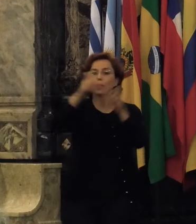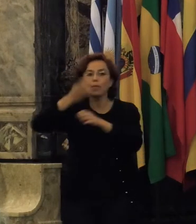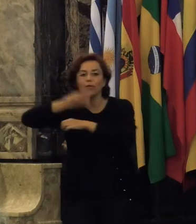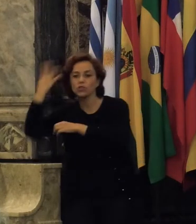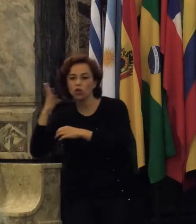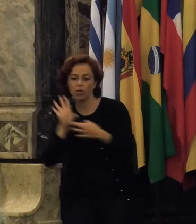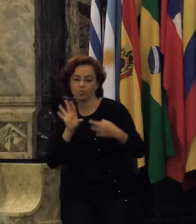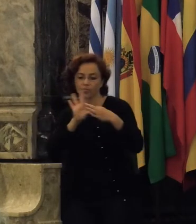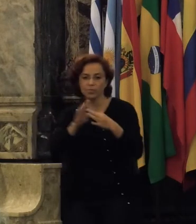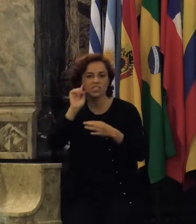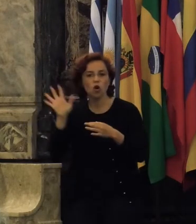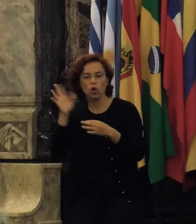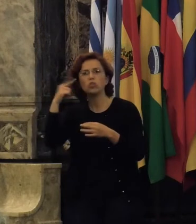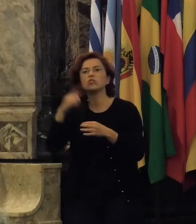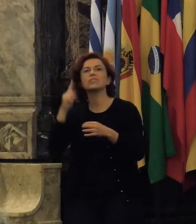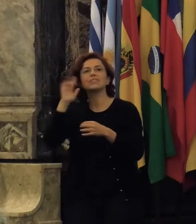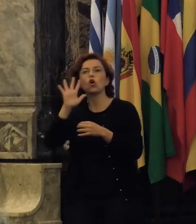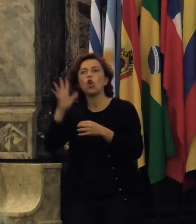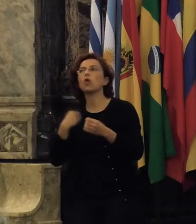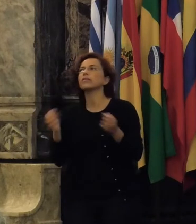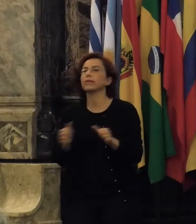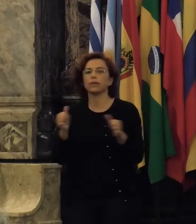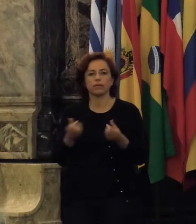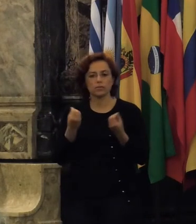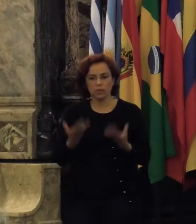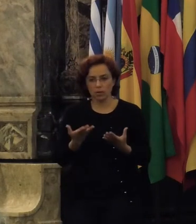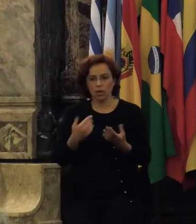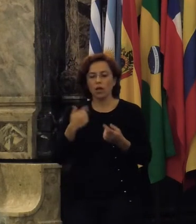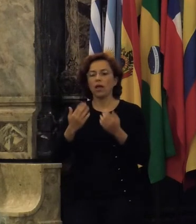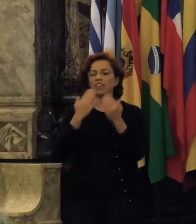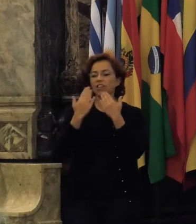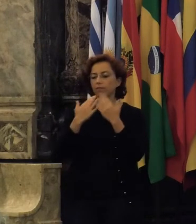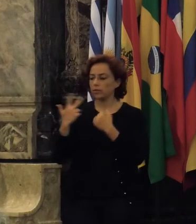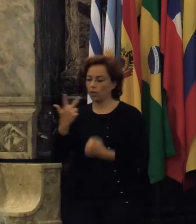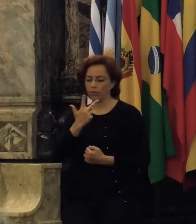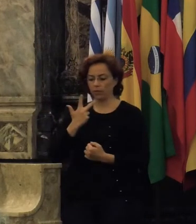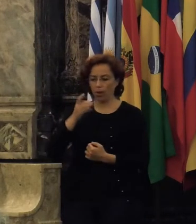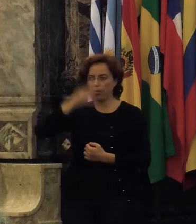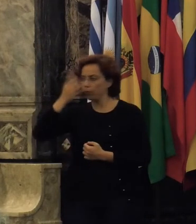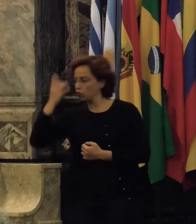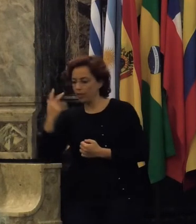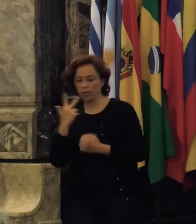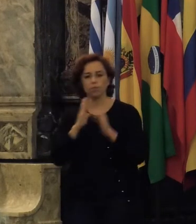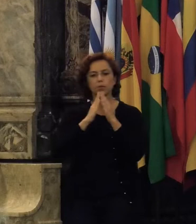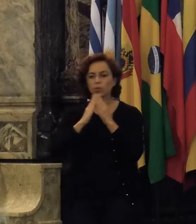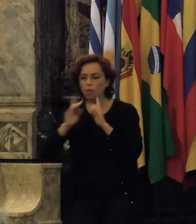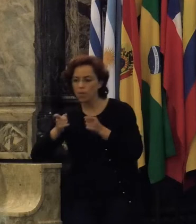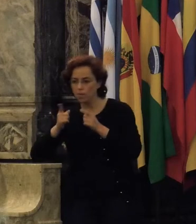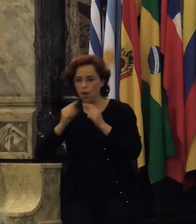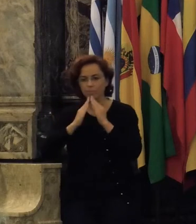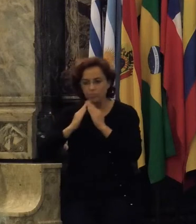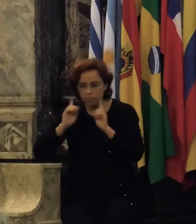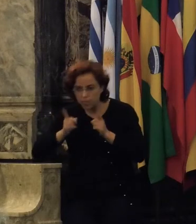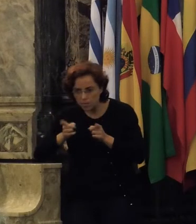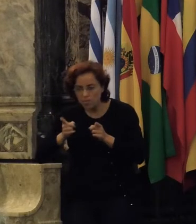Con lo cual, ¿cuál es el lugar del psicólogo? Si tomamos una entrevista entre tres, los tres preguntamos lo mismo. ¿Cuál